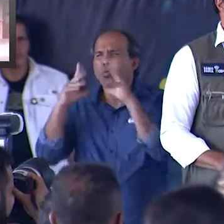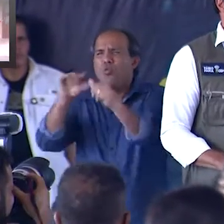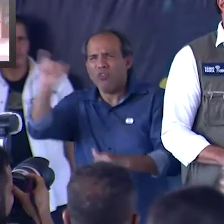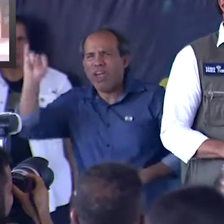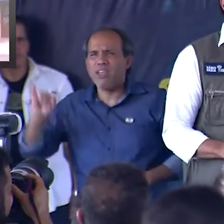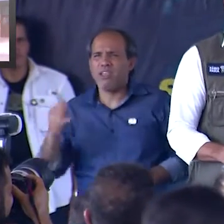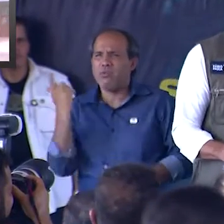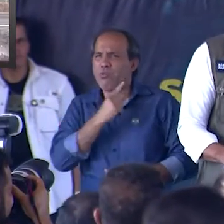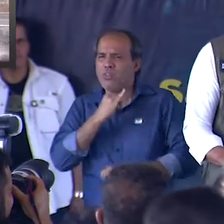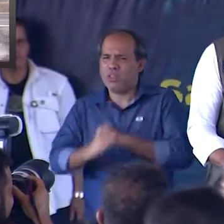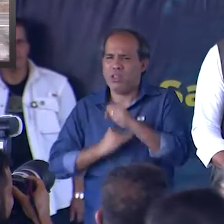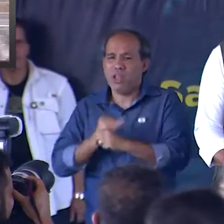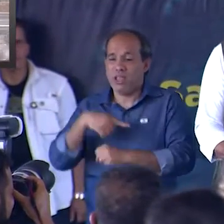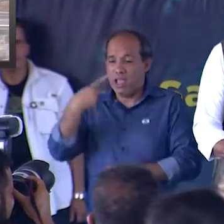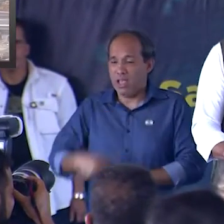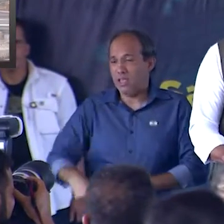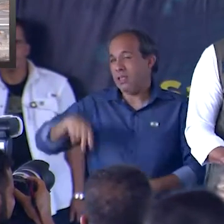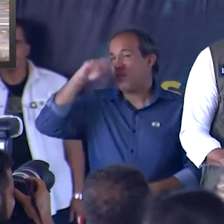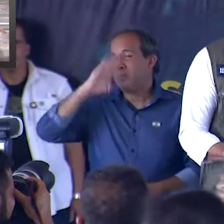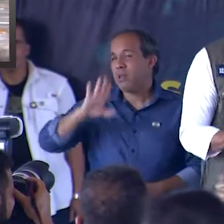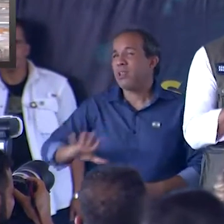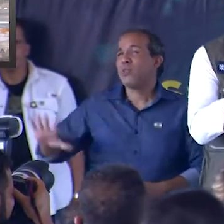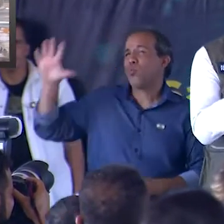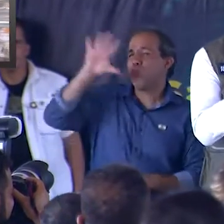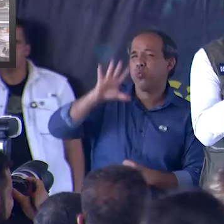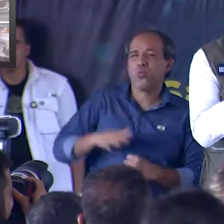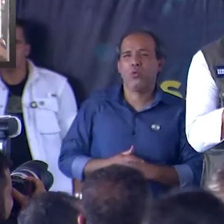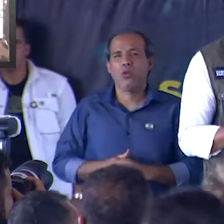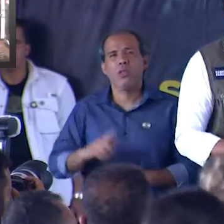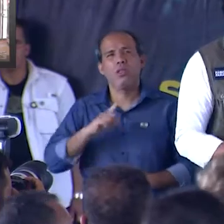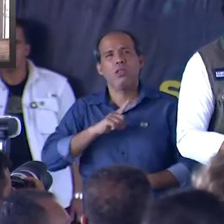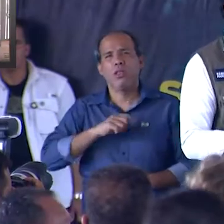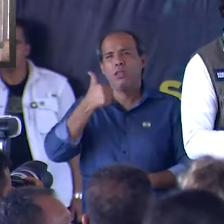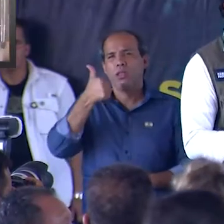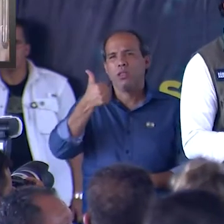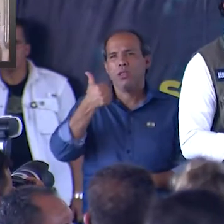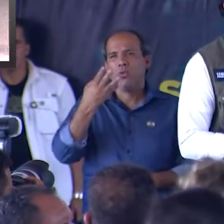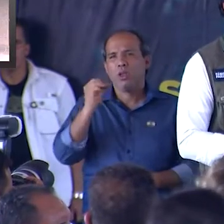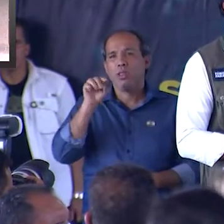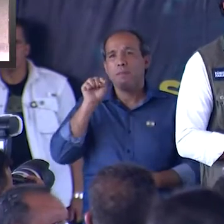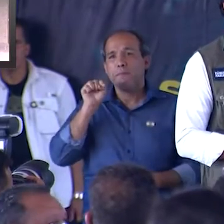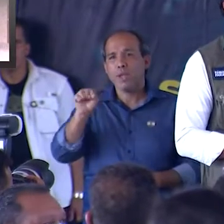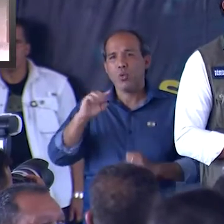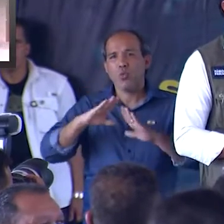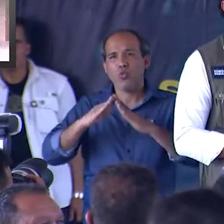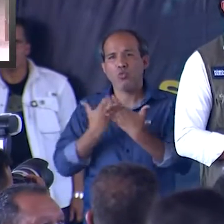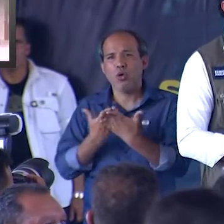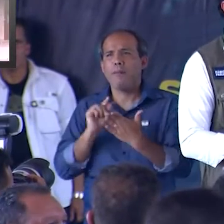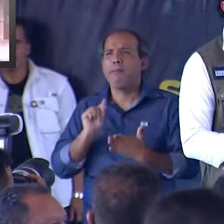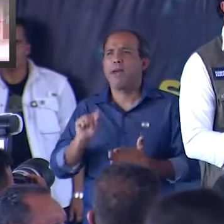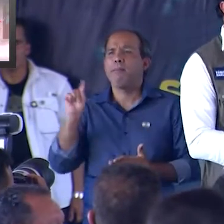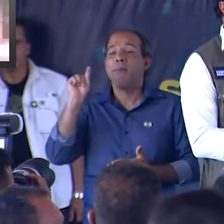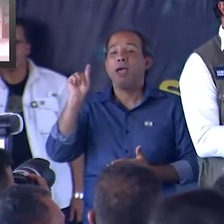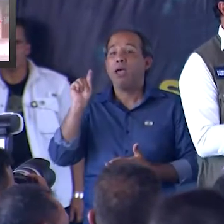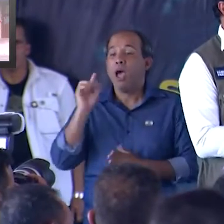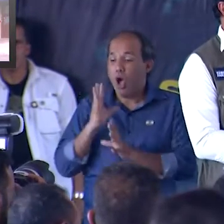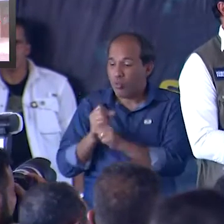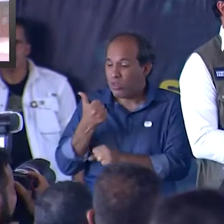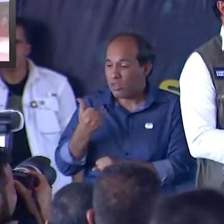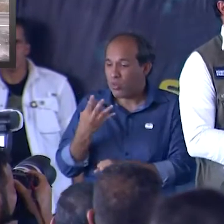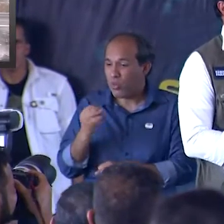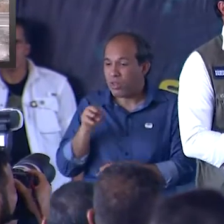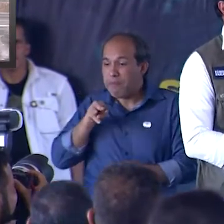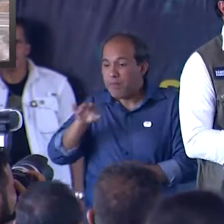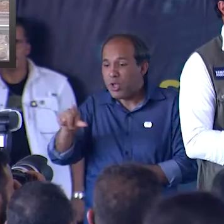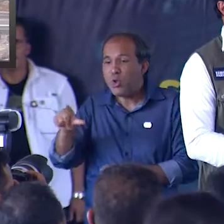Todos. No Brasil nós temos 140 mil escolas. Das 140 mil